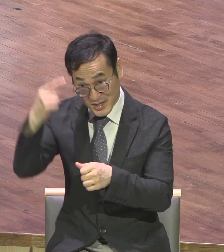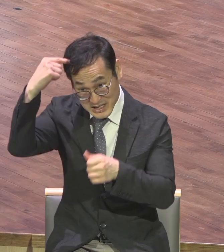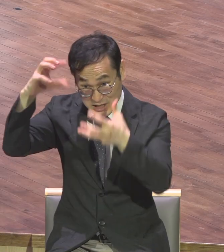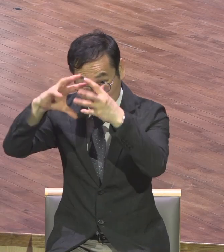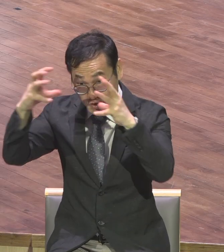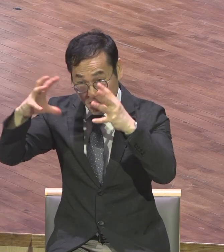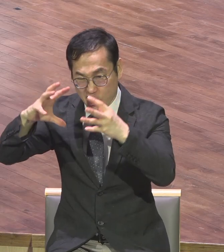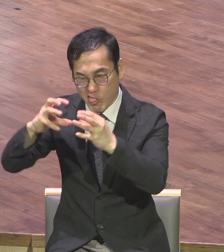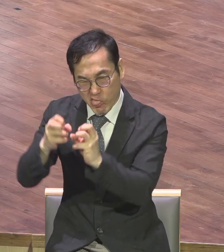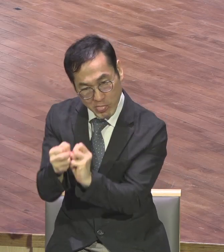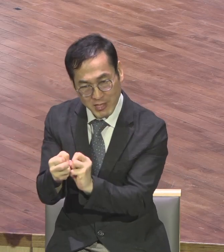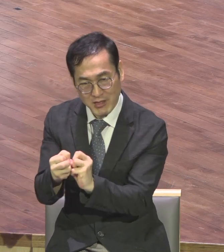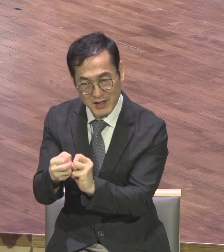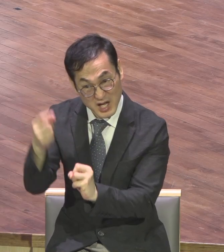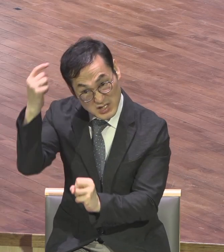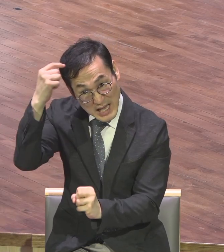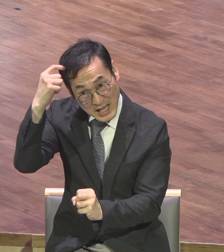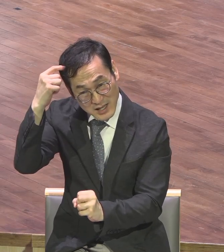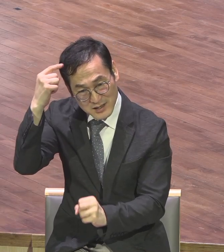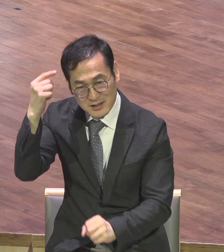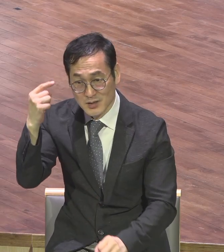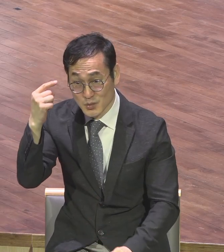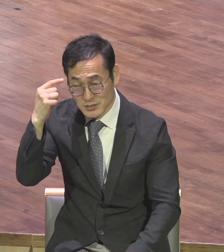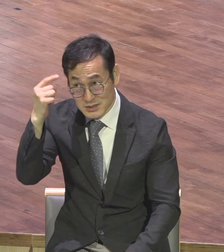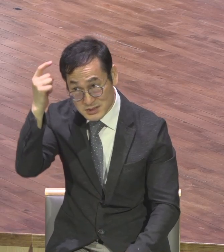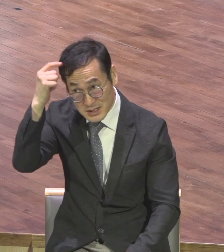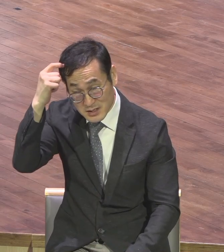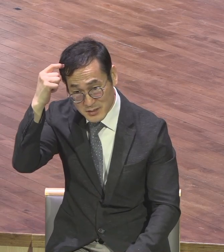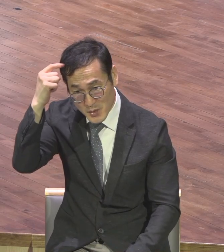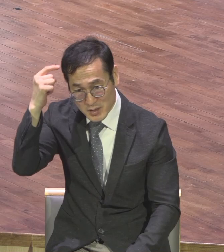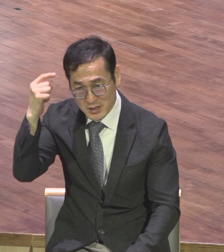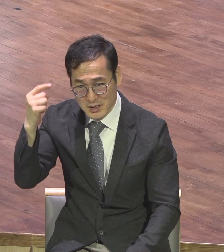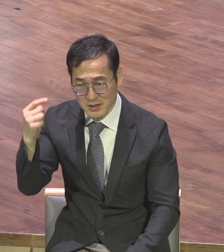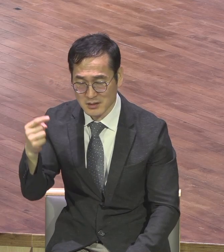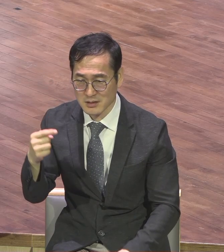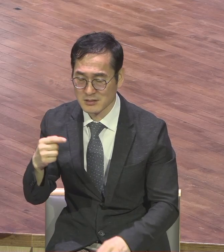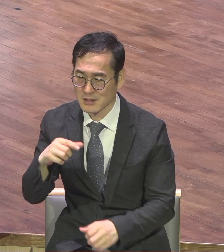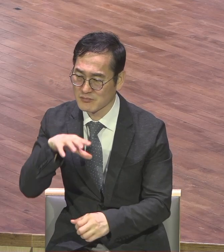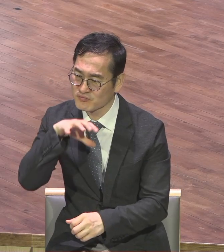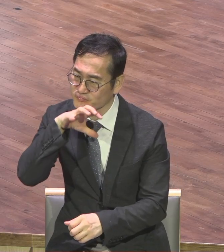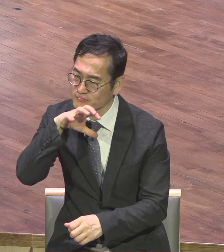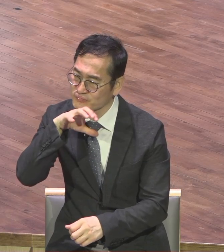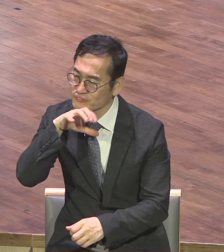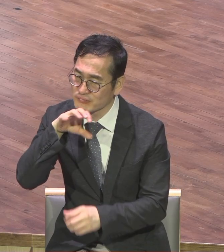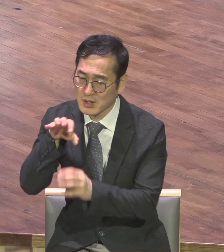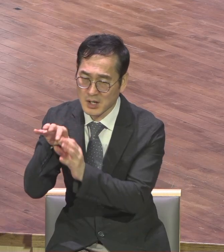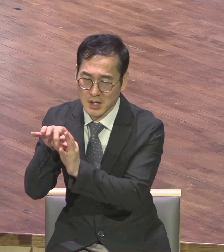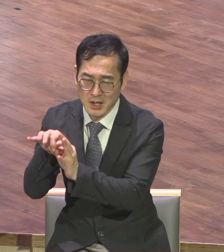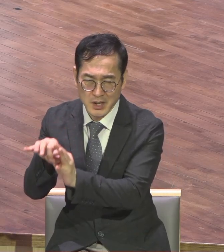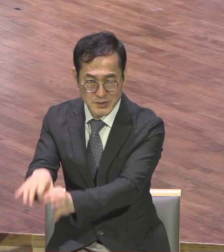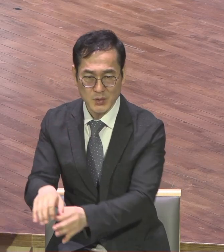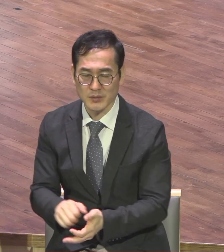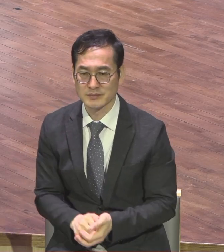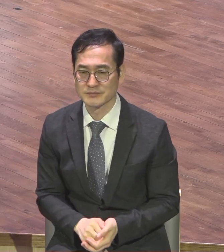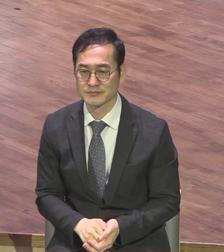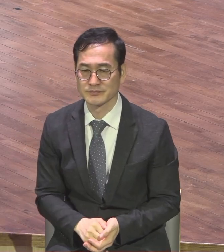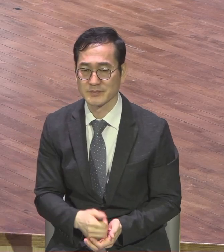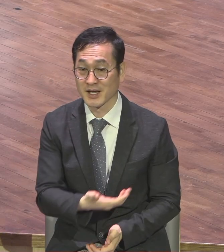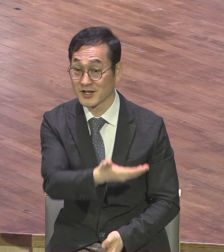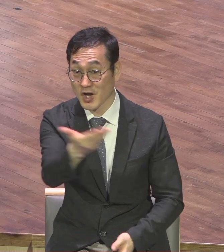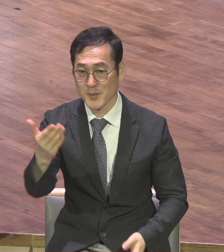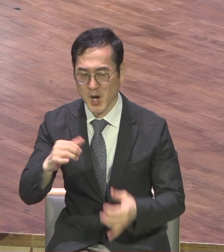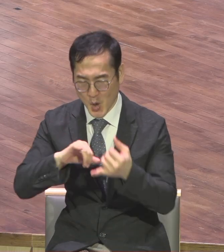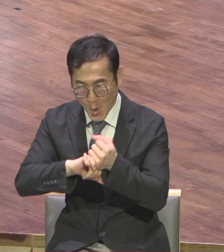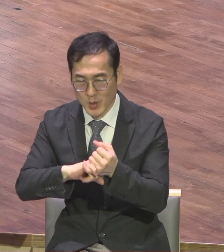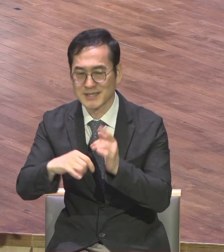늘 부정이니까 말라 비틀어지지요. 그냥 여러분, 자 오늘부터 빅 예스 되기